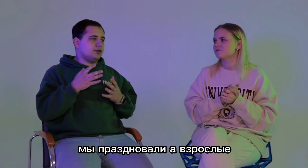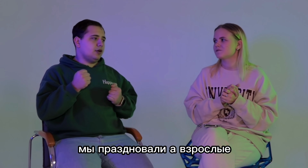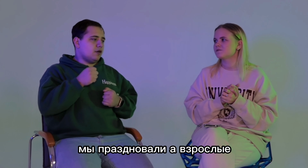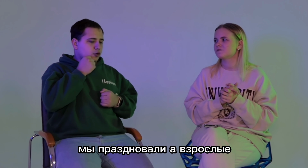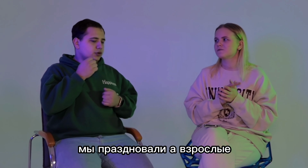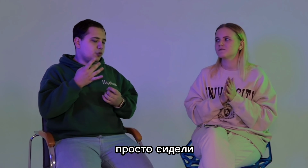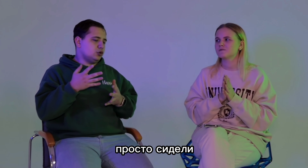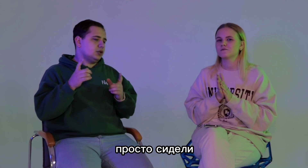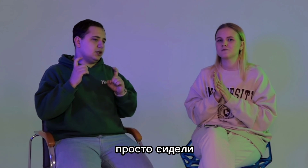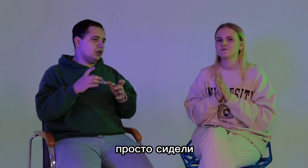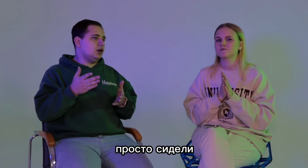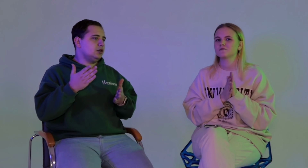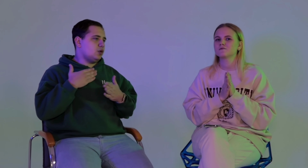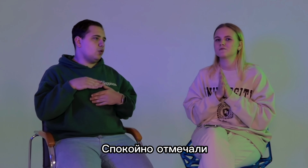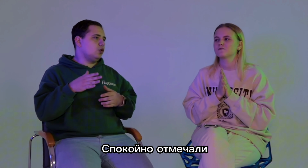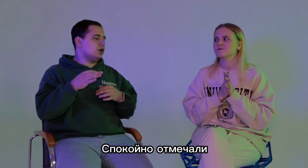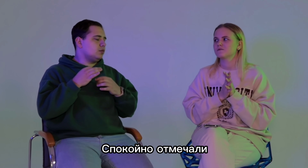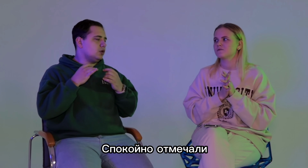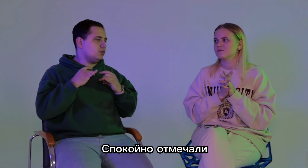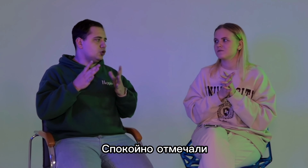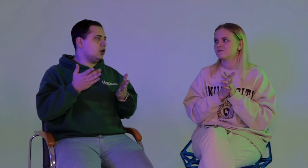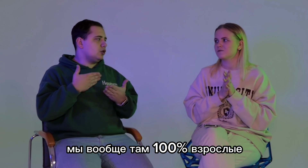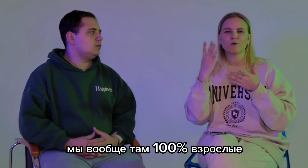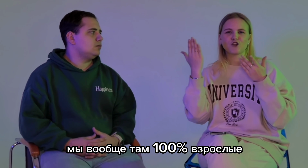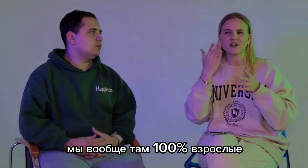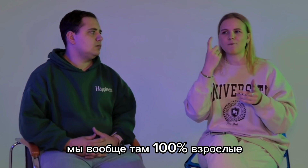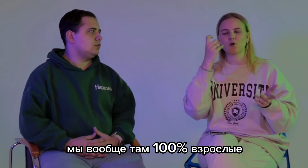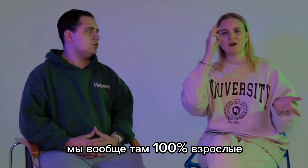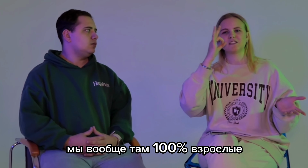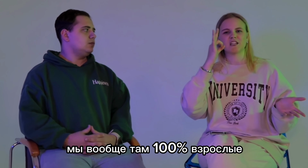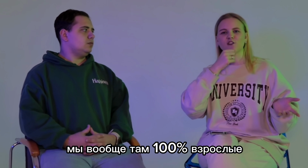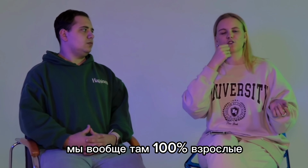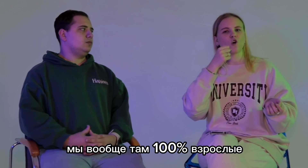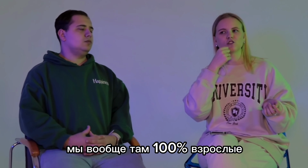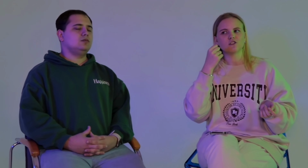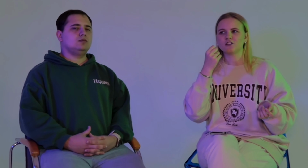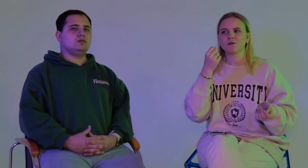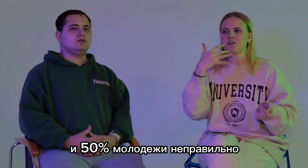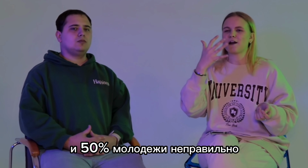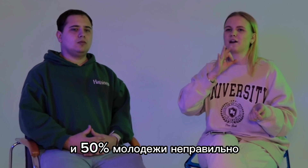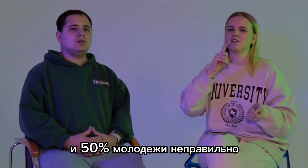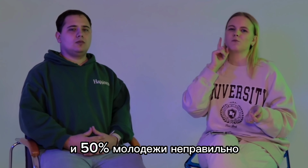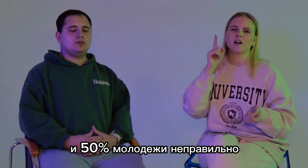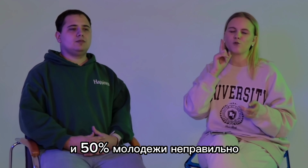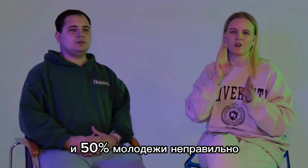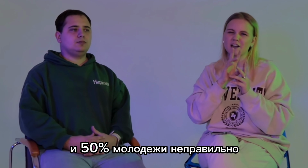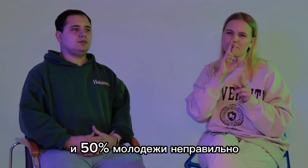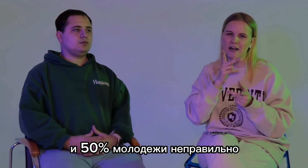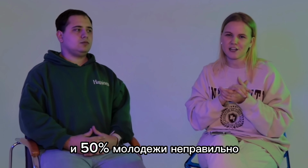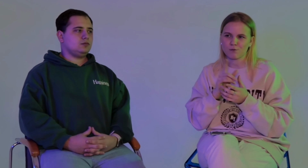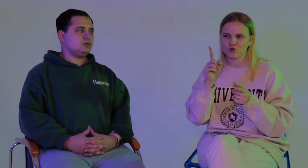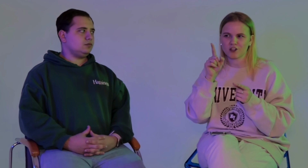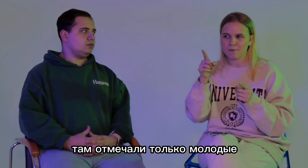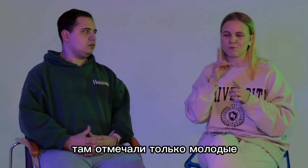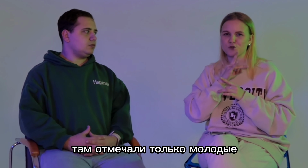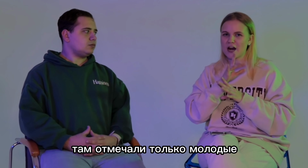праздновали Аврозу, просто сидели и спокойно отмечали. Мы приглашаем там 100% взрослых, 50% молодых, так неправильно, там, там отмечают